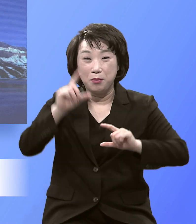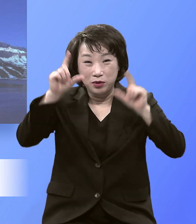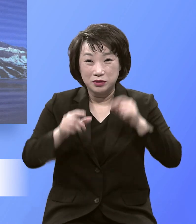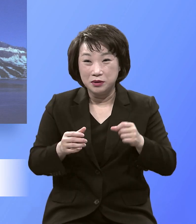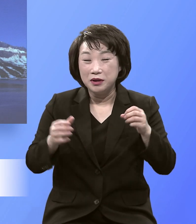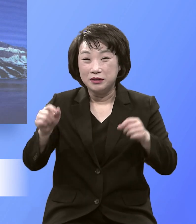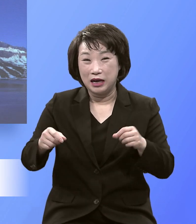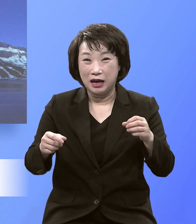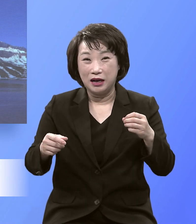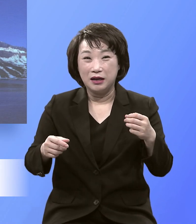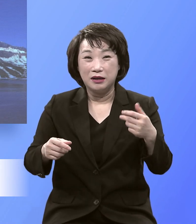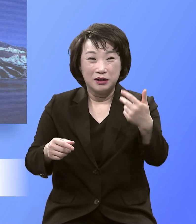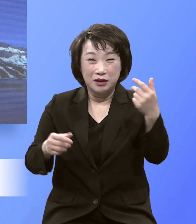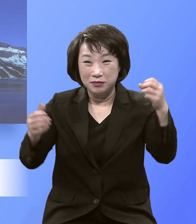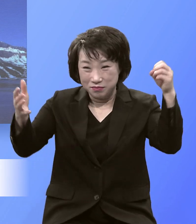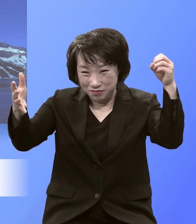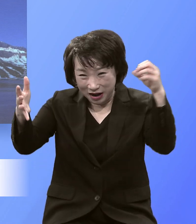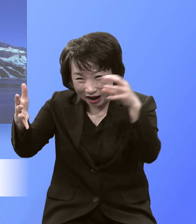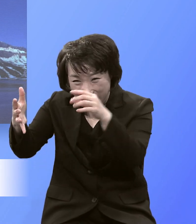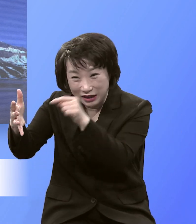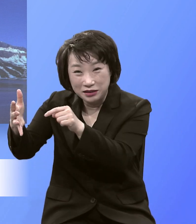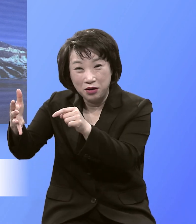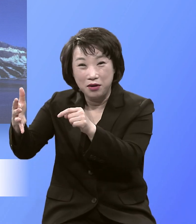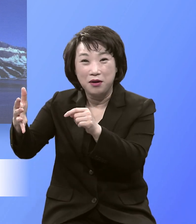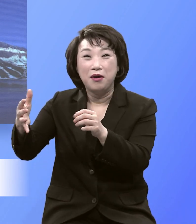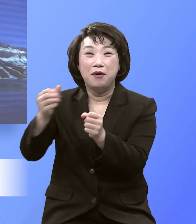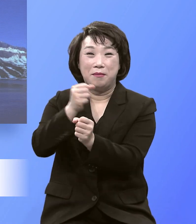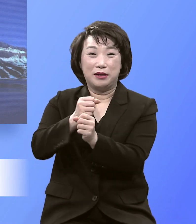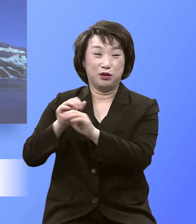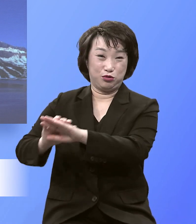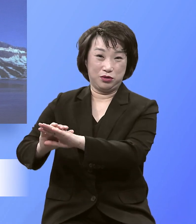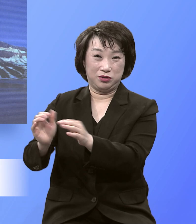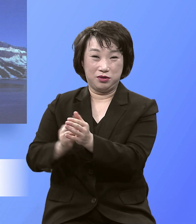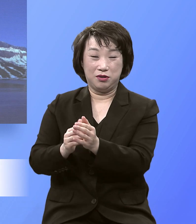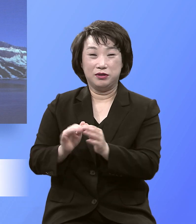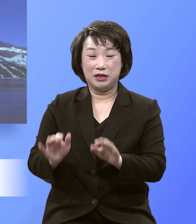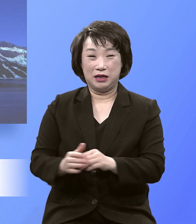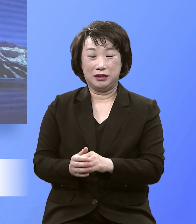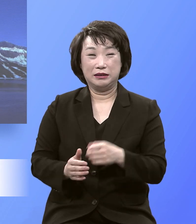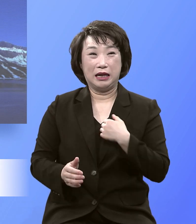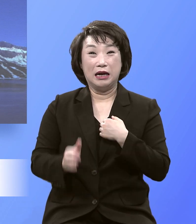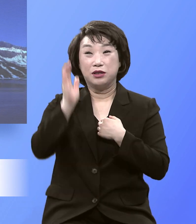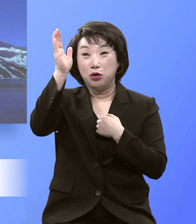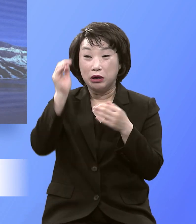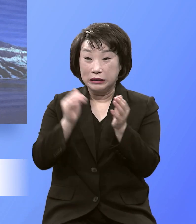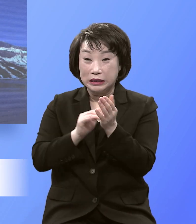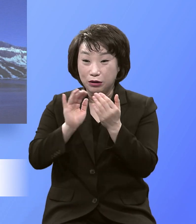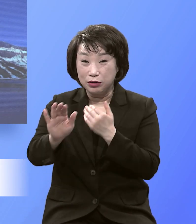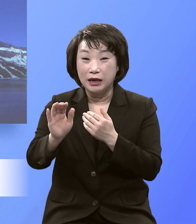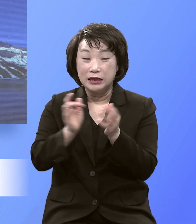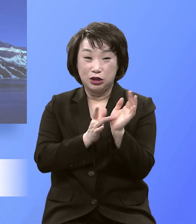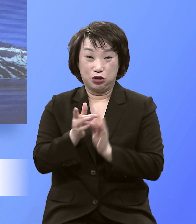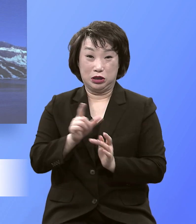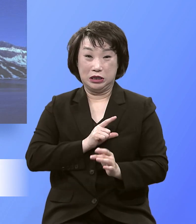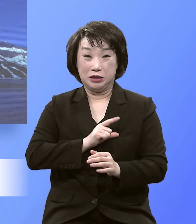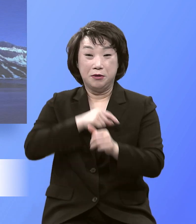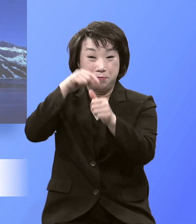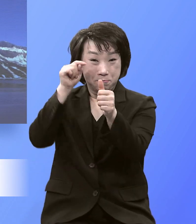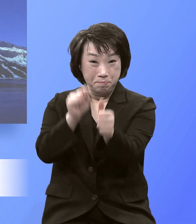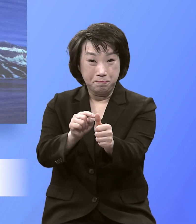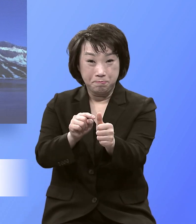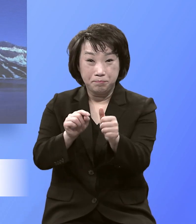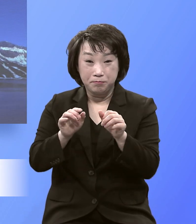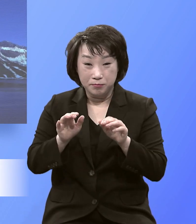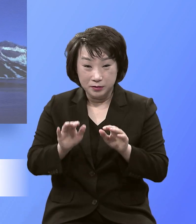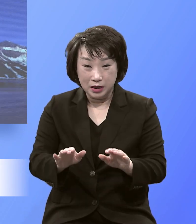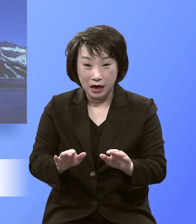있도록 다 만들어 놨어요. 그리고 설교를 마치고 예수님의 이름으로